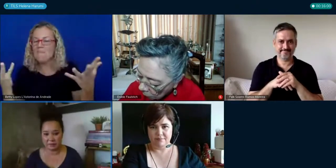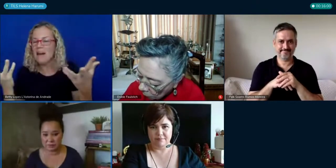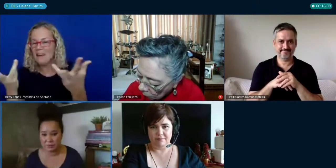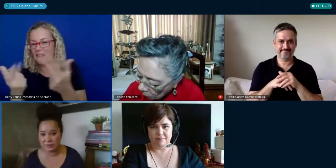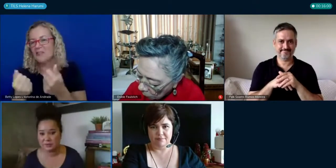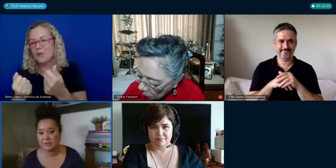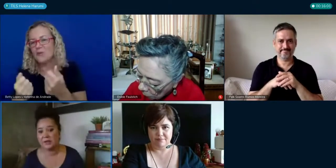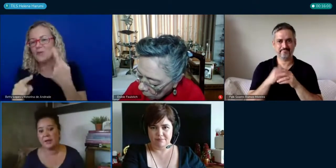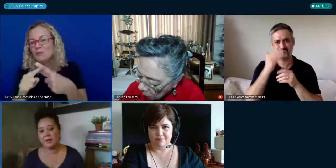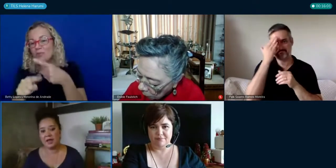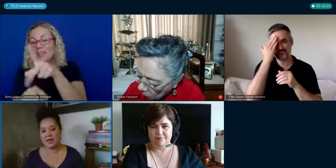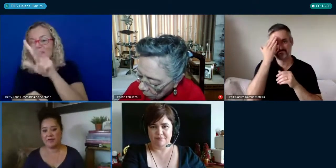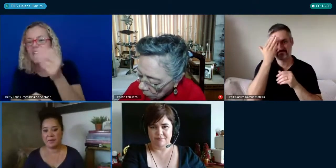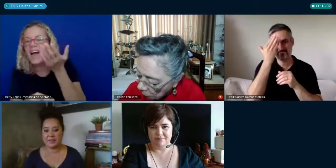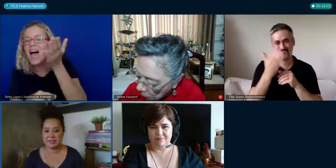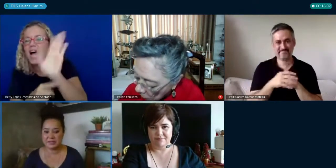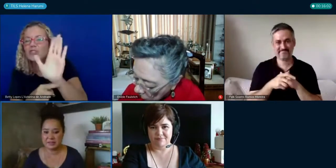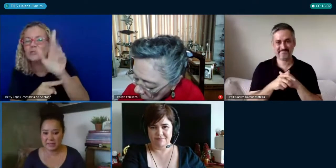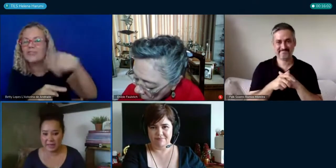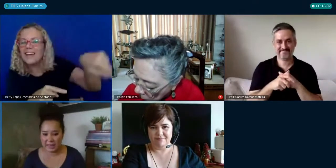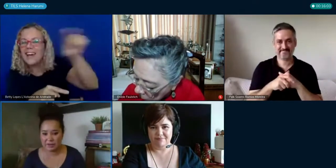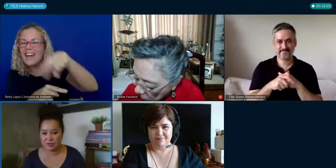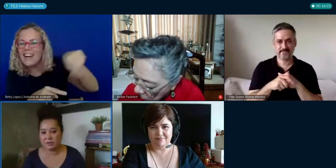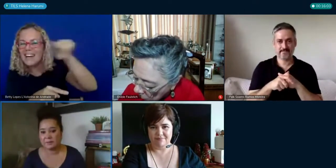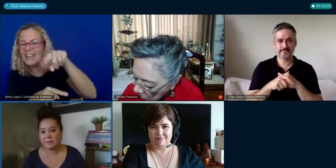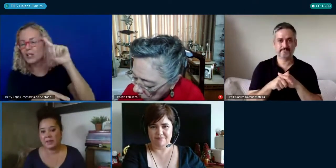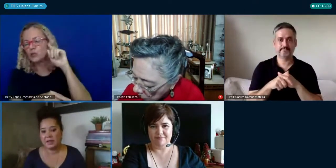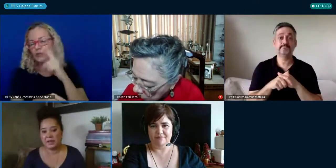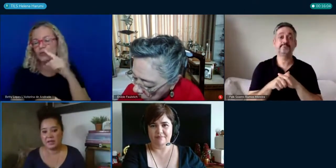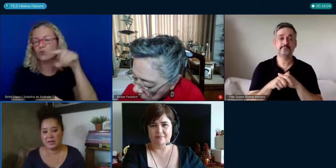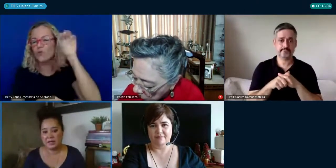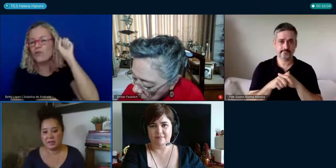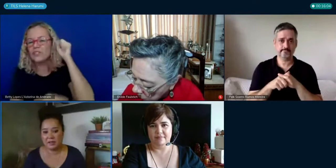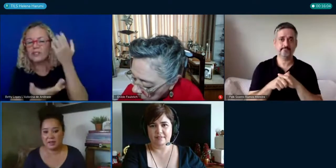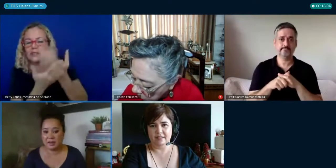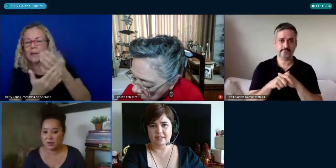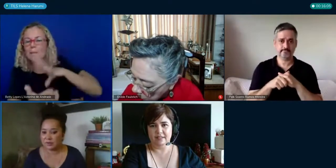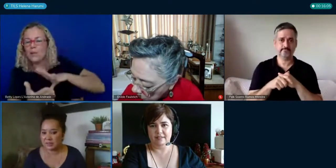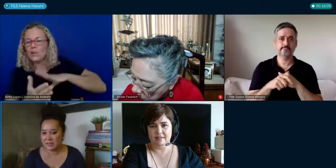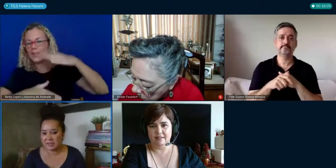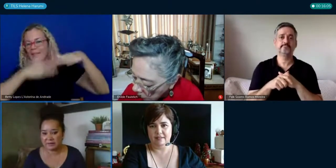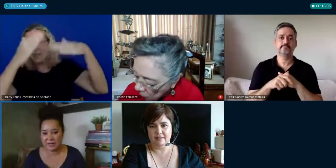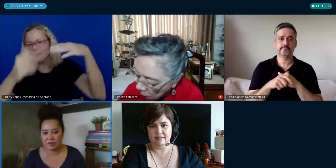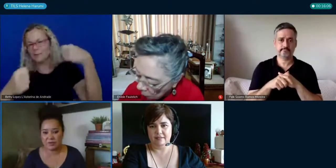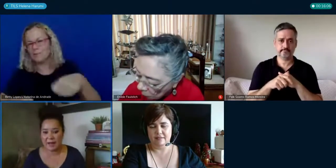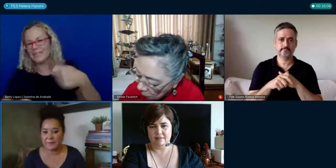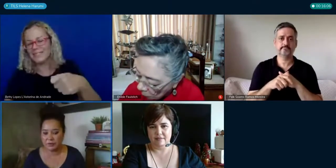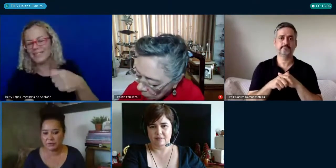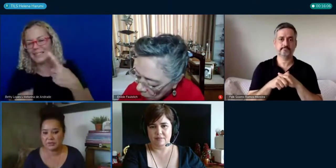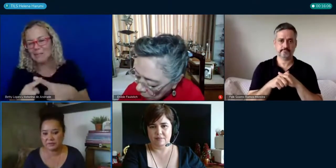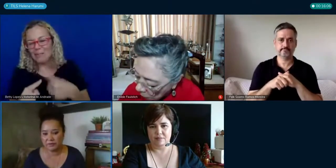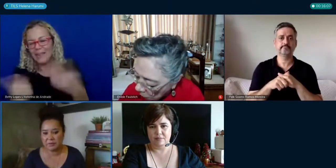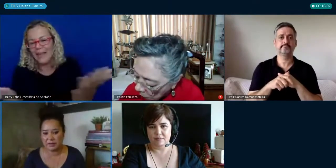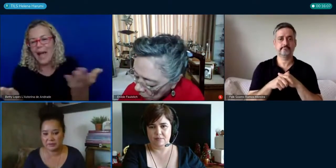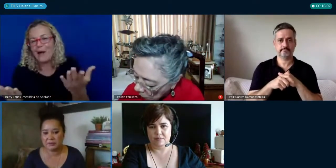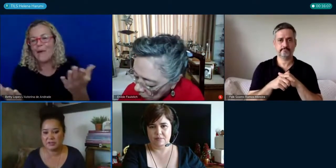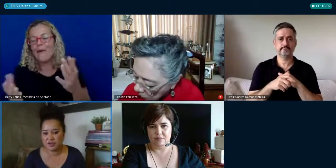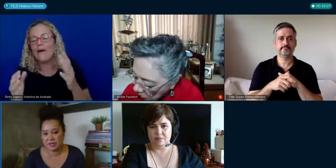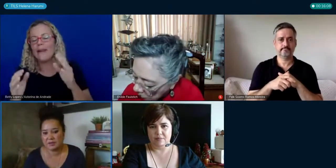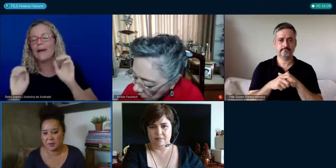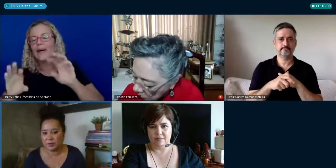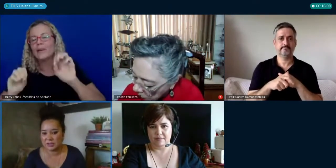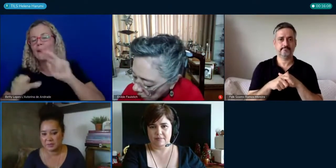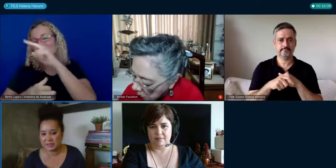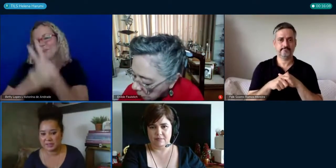está maravilhoso. Foi uma pesquisa excelente e que com certeza vai ajudar muito o